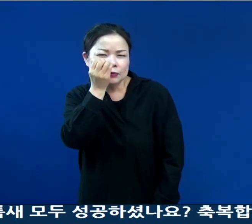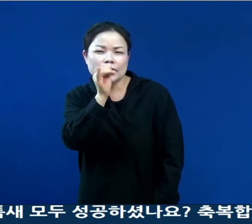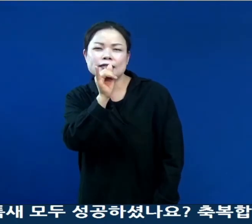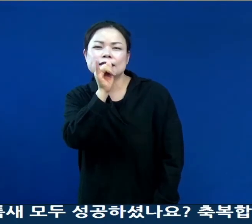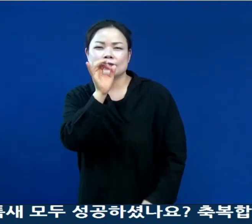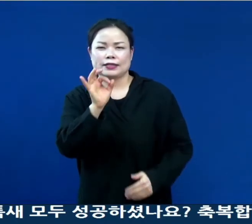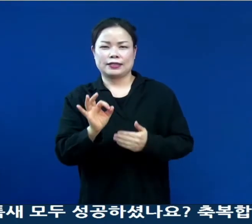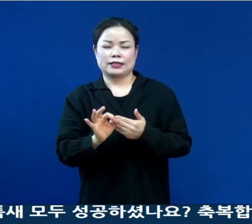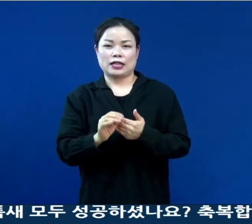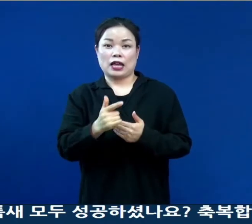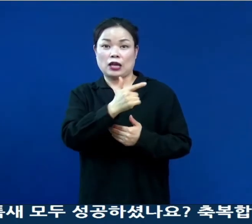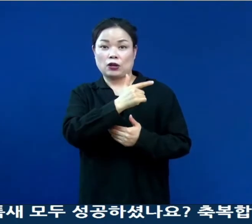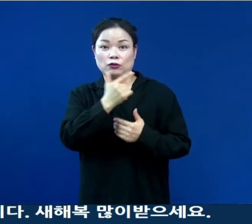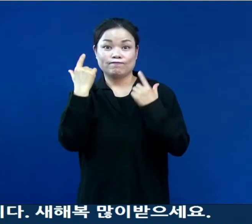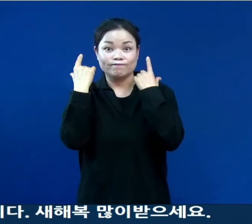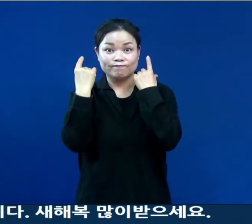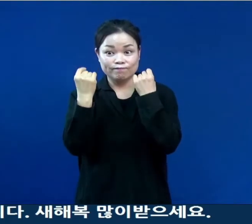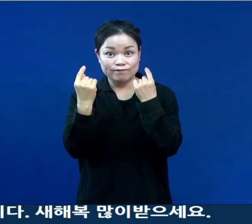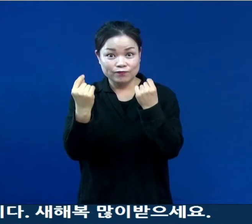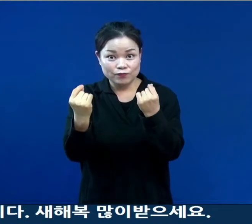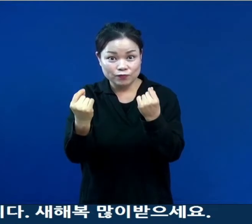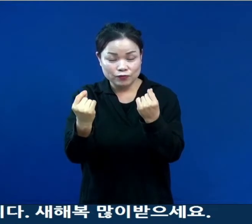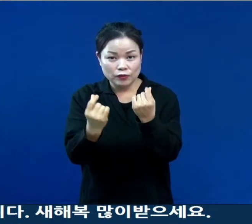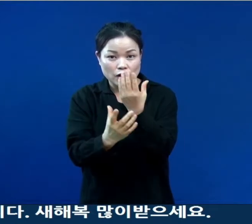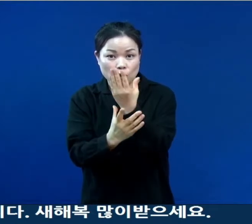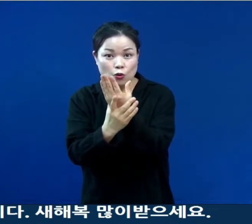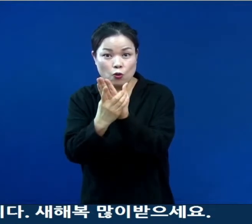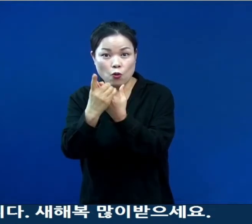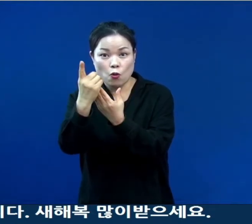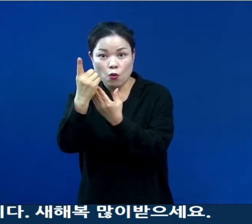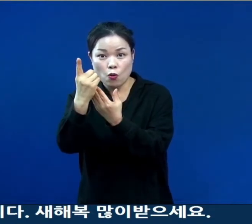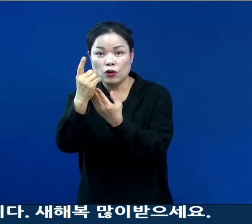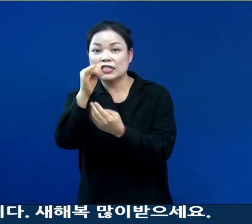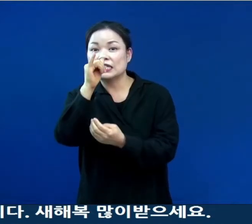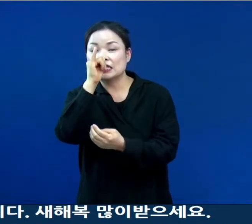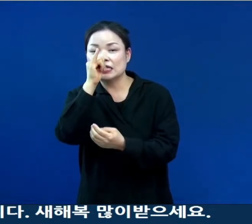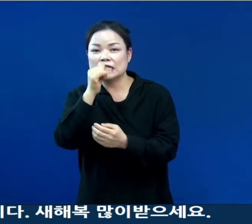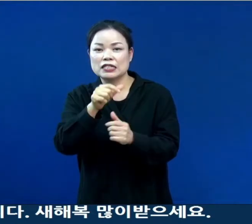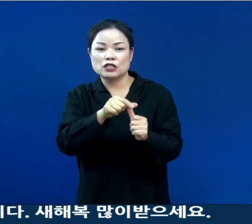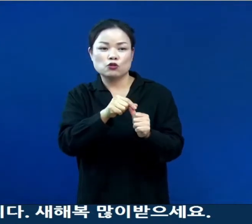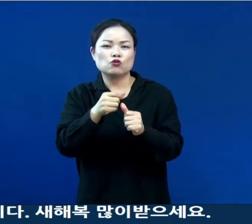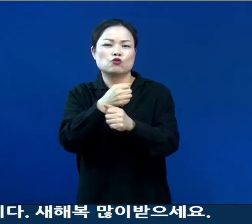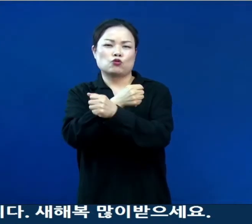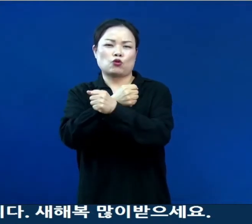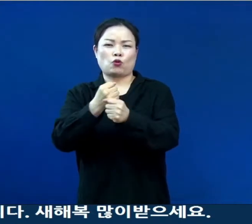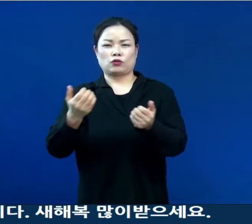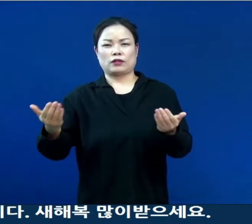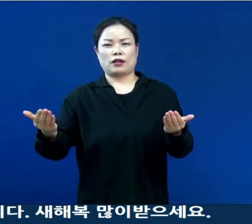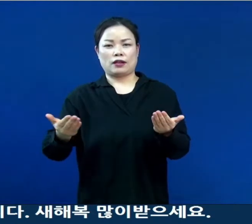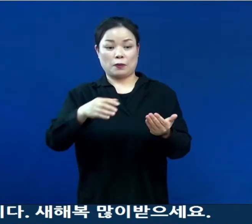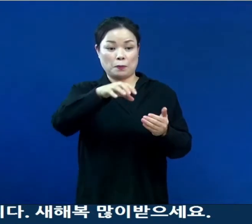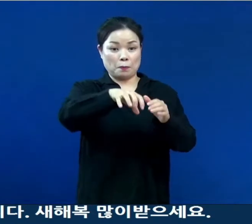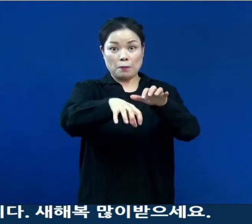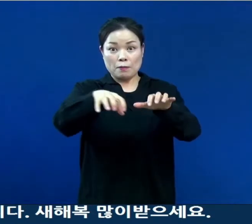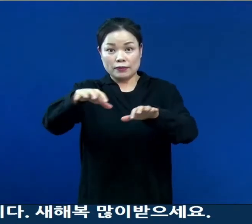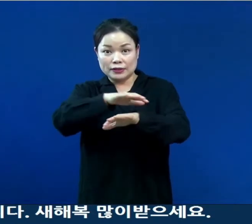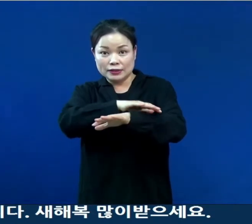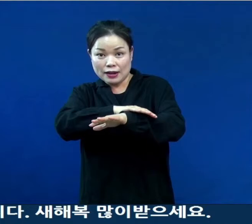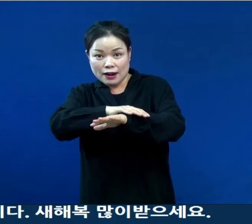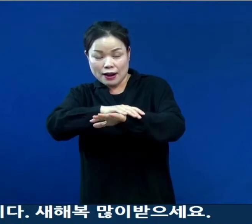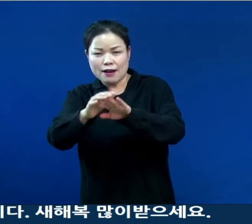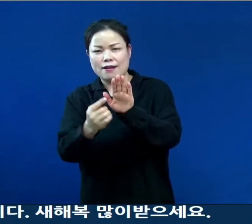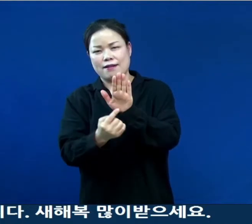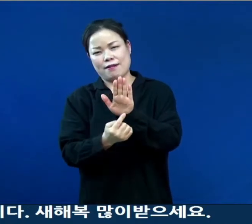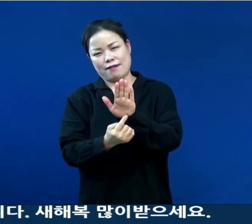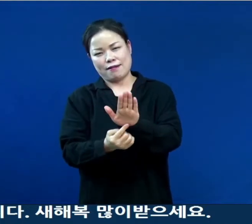있다면 굉장히 일관되고 굉장히 통일성 있게 구속사의 이야기가 곳곳에 잘 담겨져